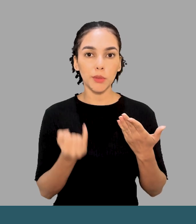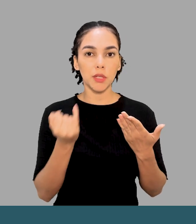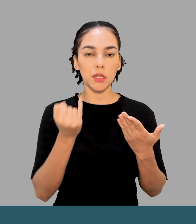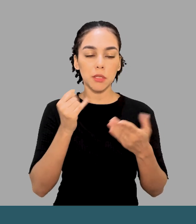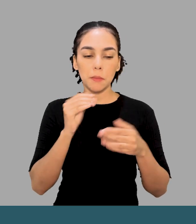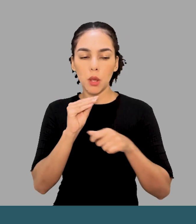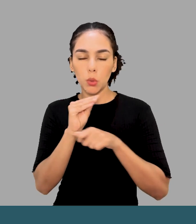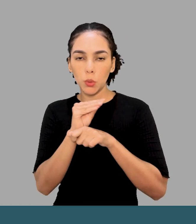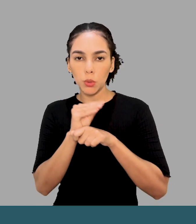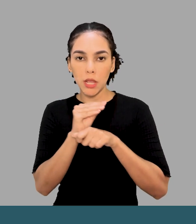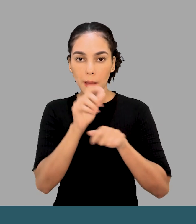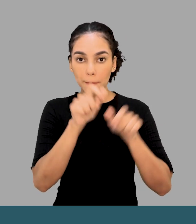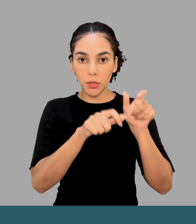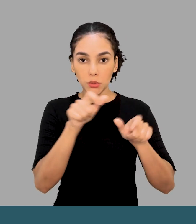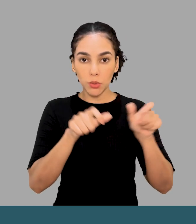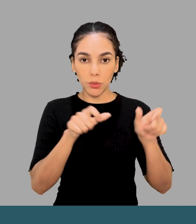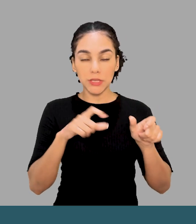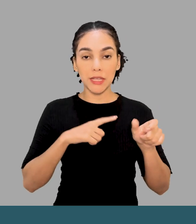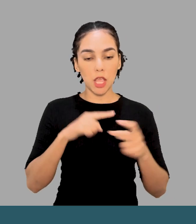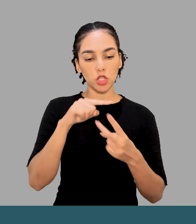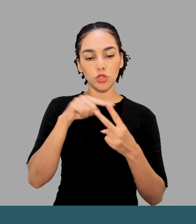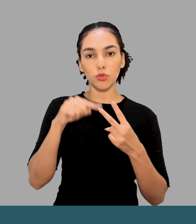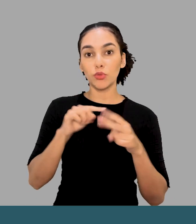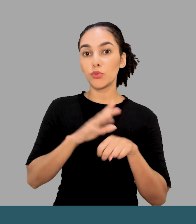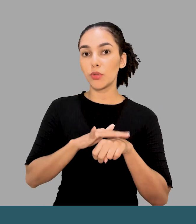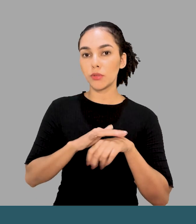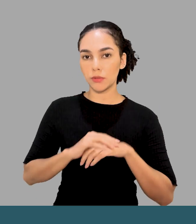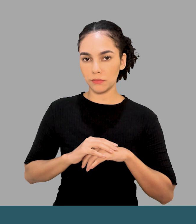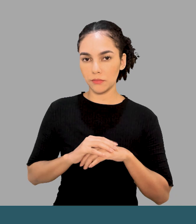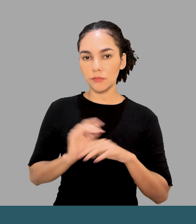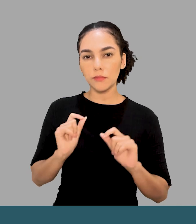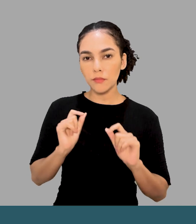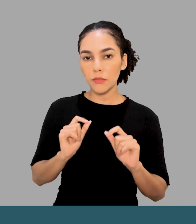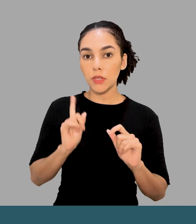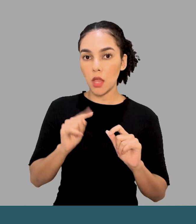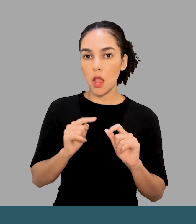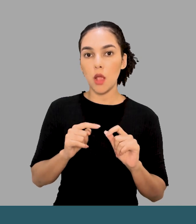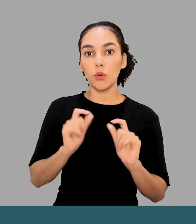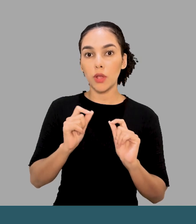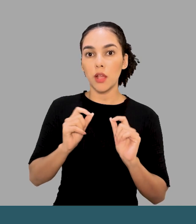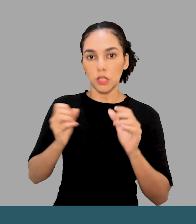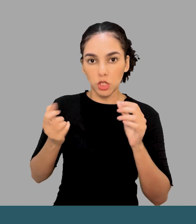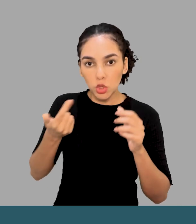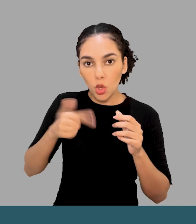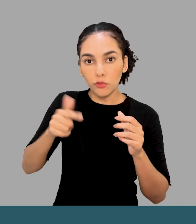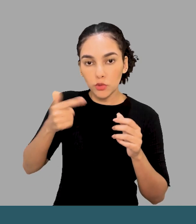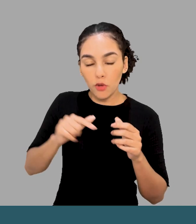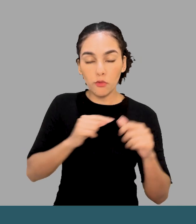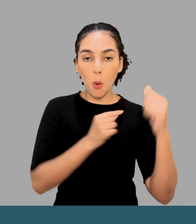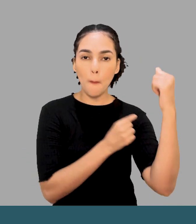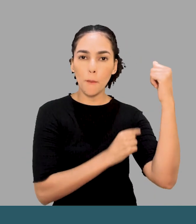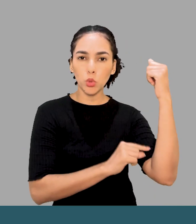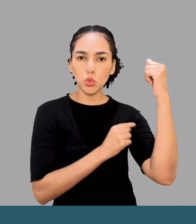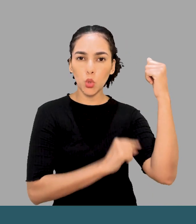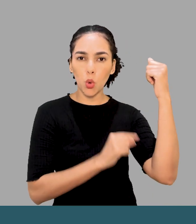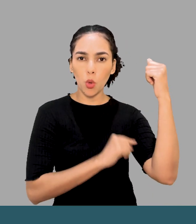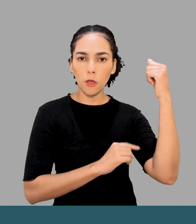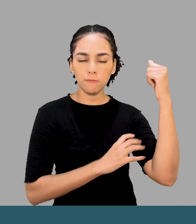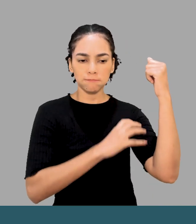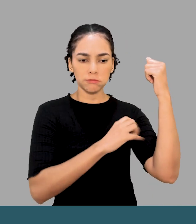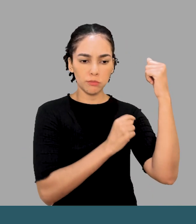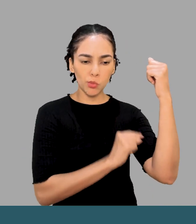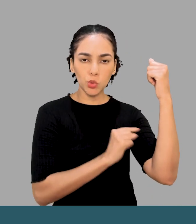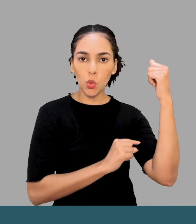para tratar as pessoas com Duchenne e Becker? É exatamente a renovação do músculo. Então eu tenho que aprender agora